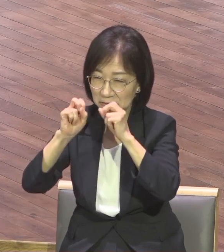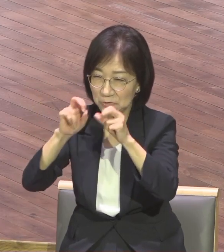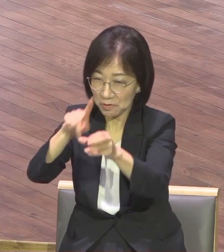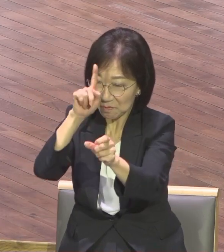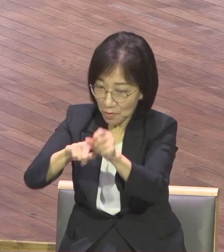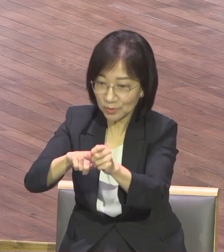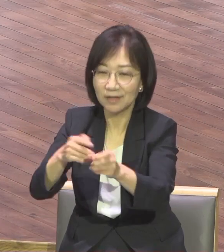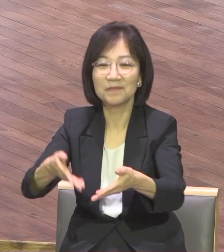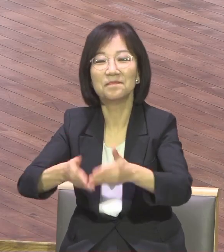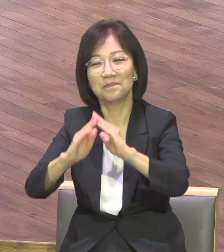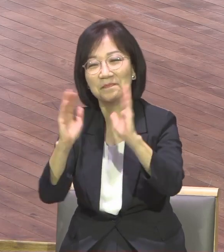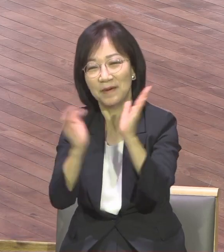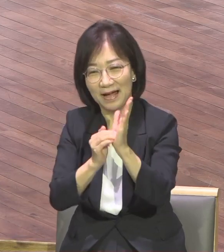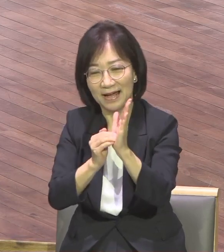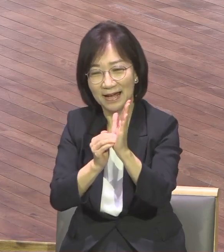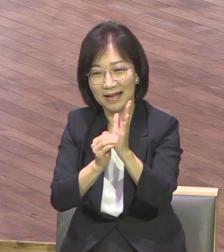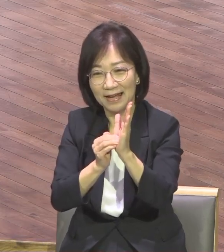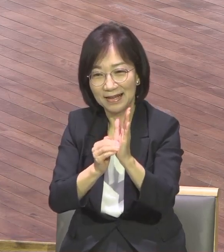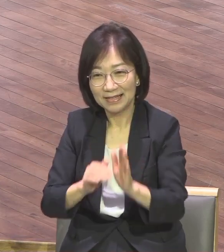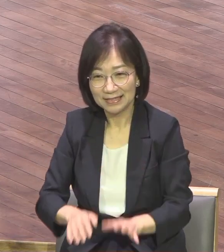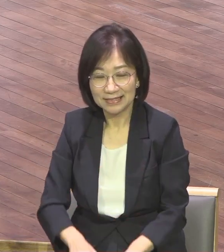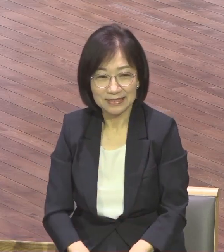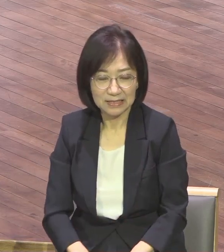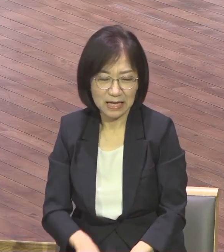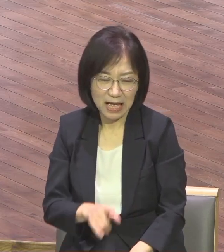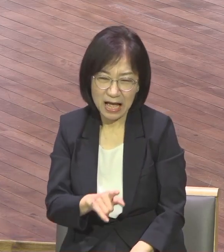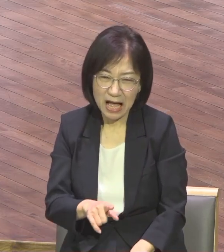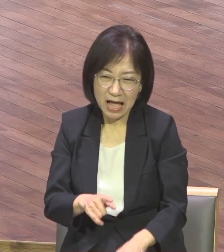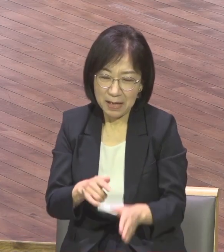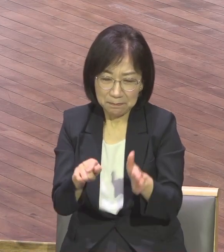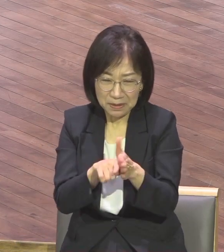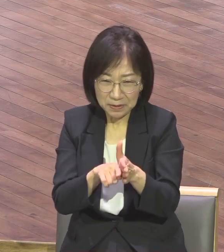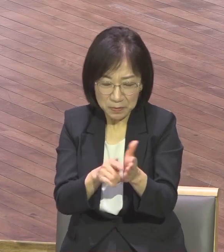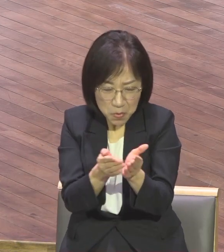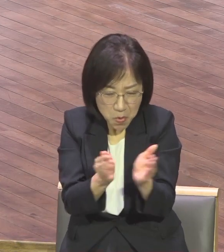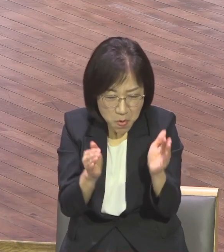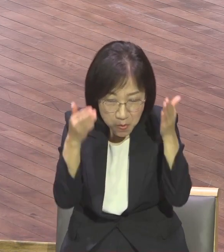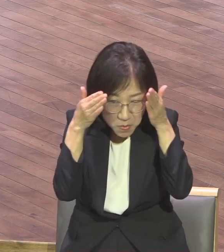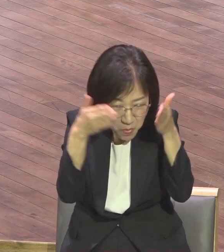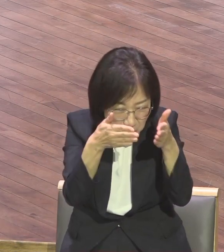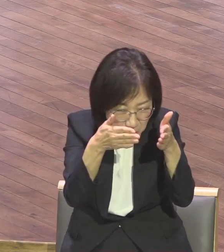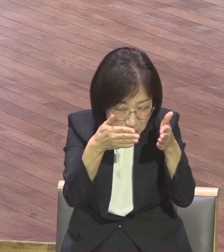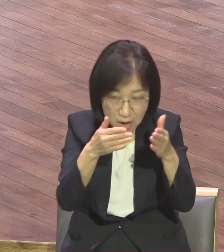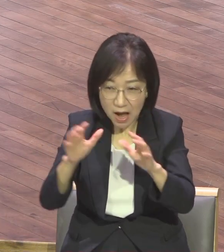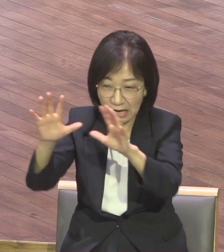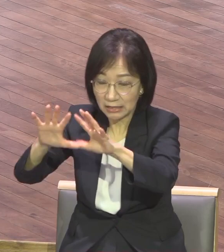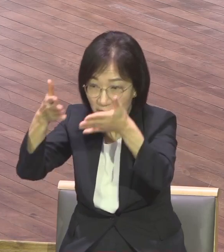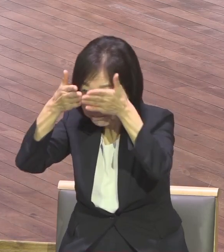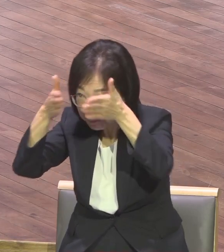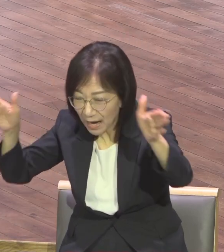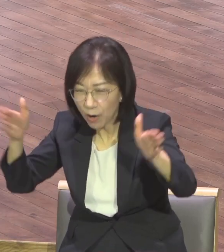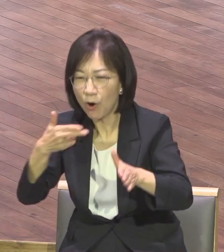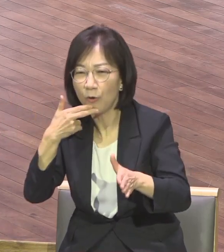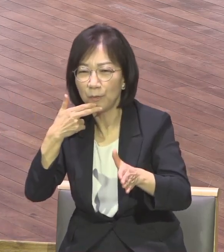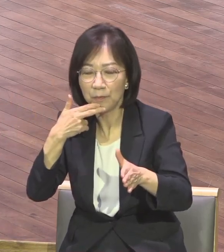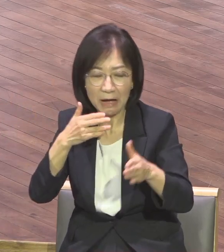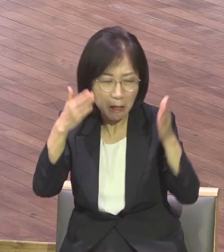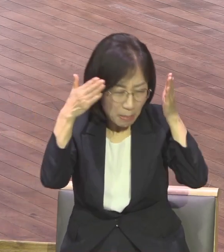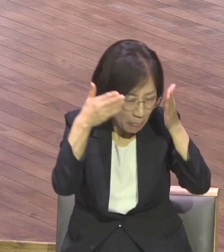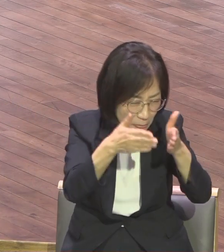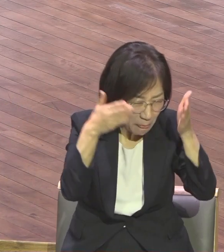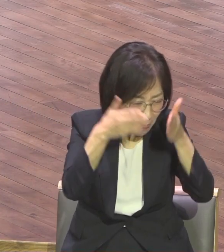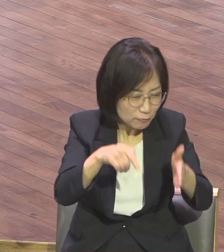옛 틀에서 벗어나지 못했기 때문에 그 그릇을 안디옥 교회로 옮겨버렸어요. 촛대로